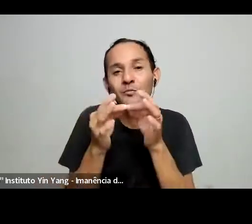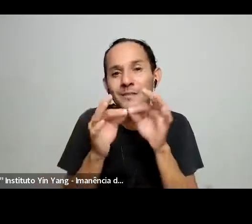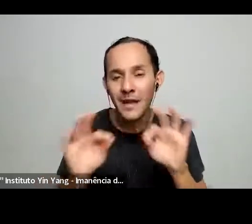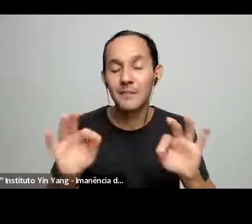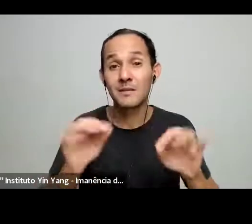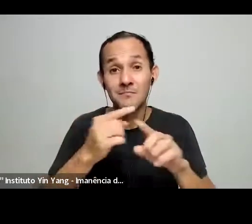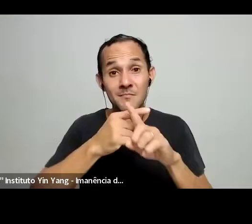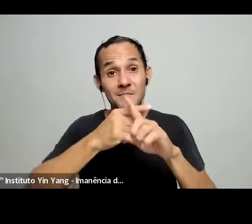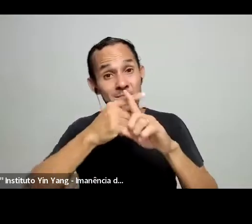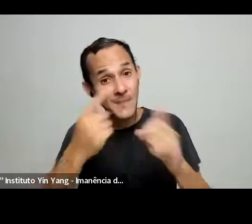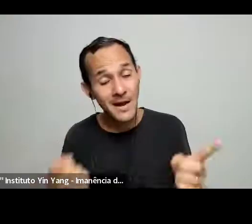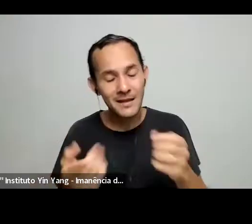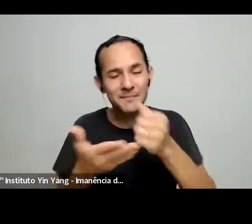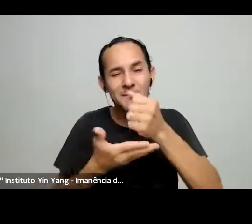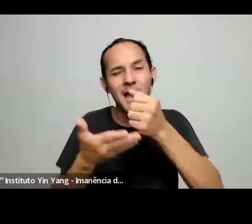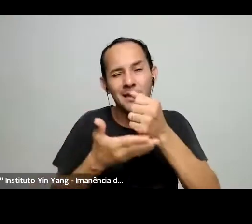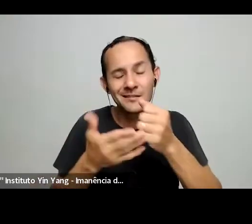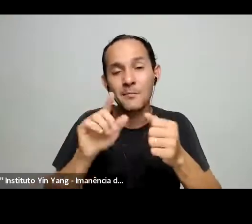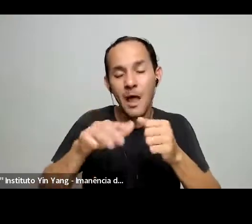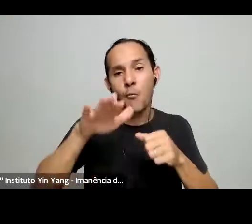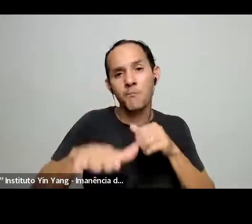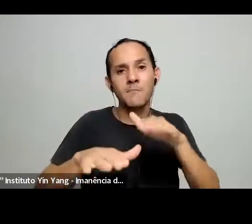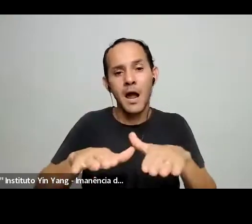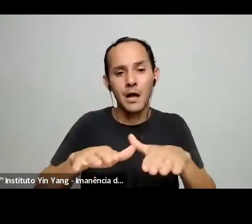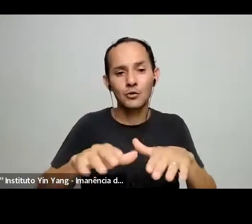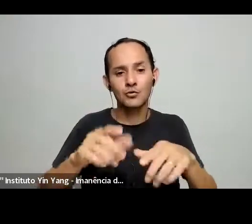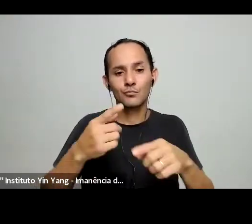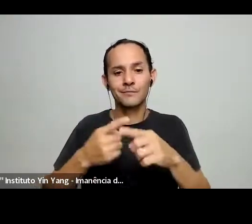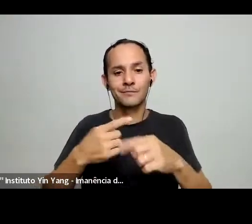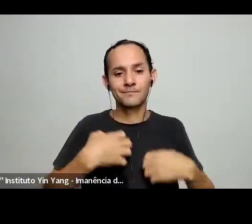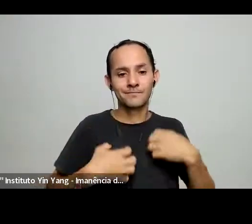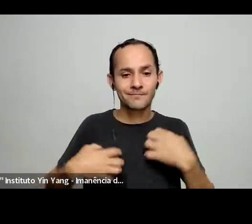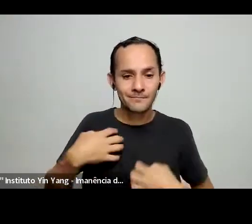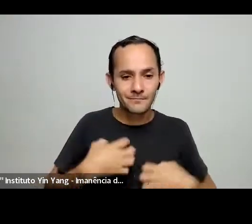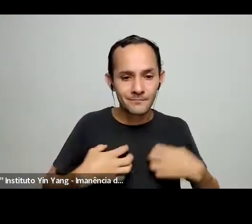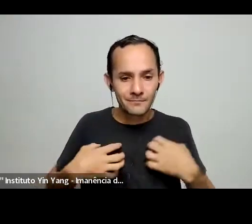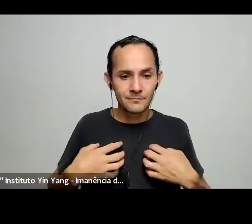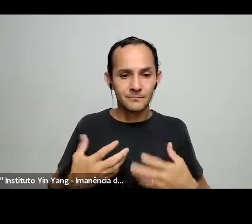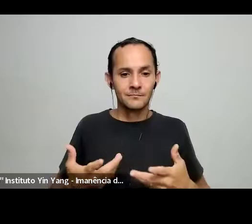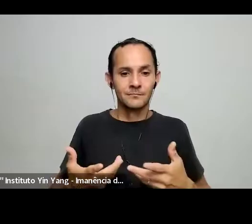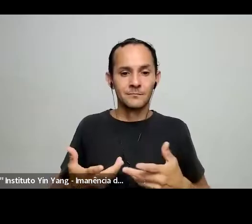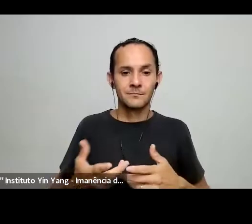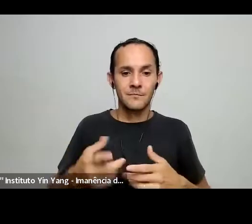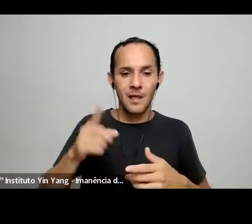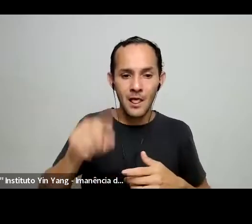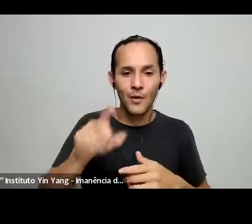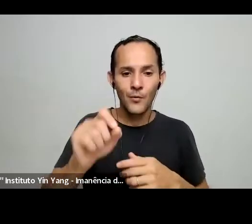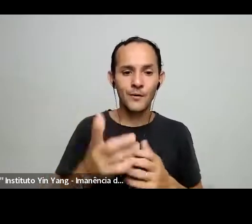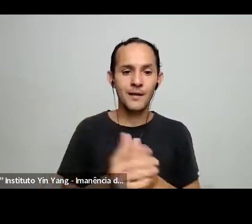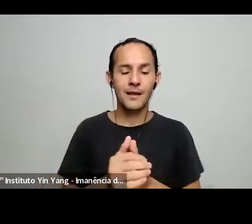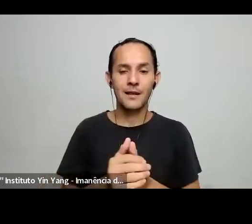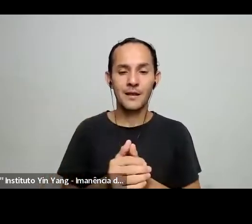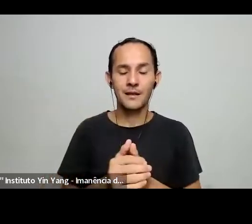mas é um passo dentro da nossa angústia, porque as críticas são bem-vindas, elas nos fizeram sair